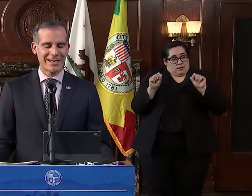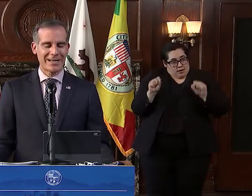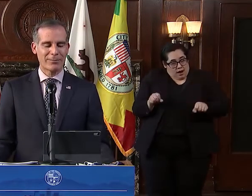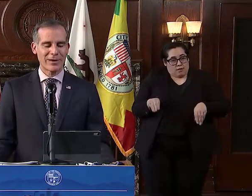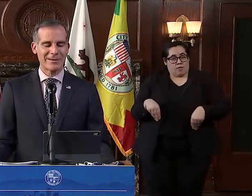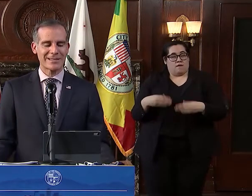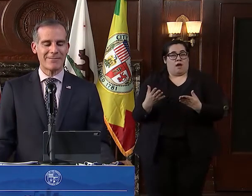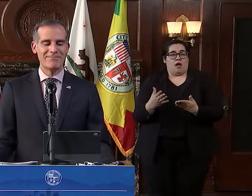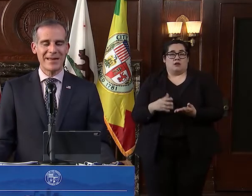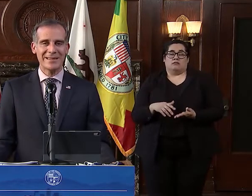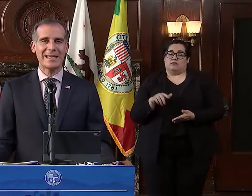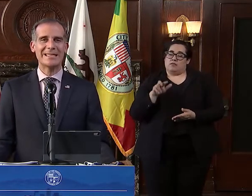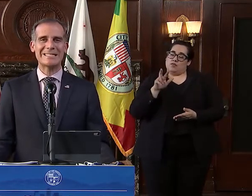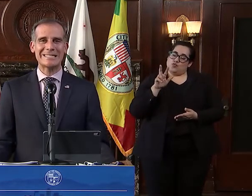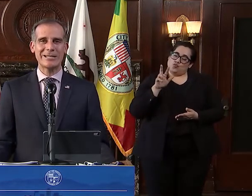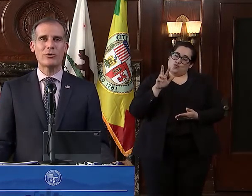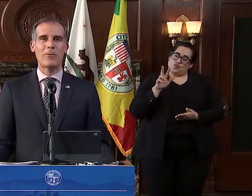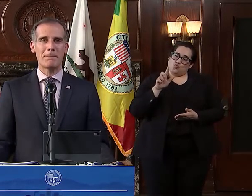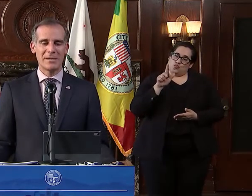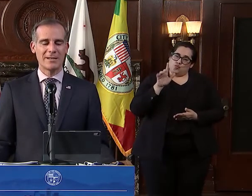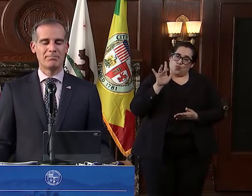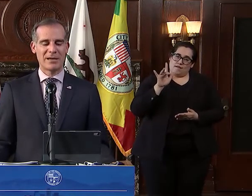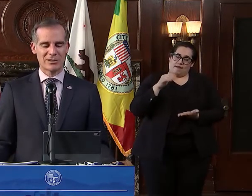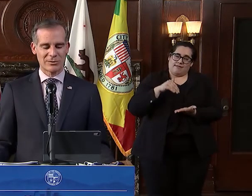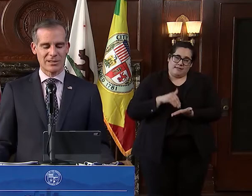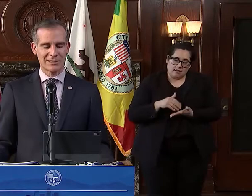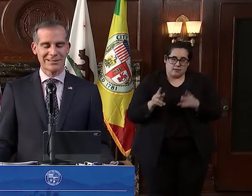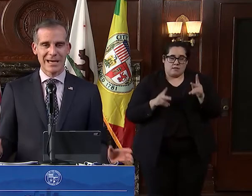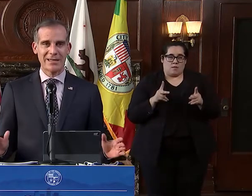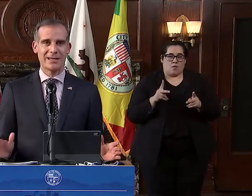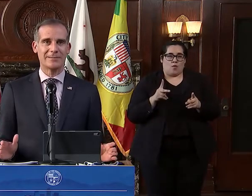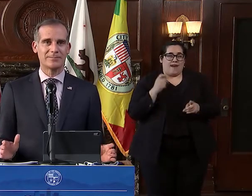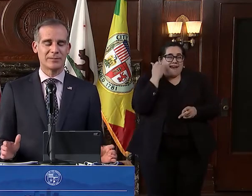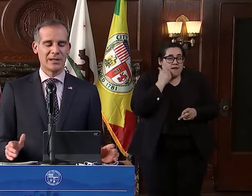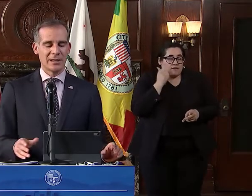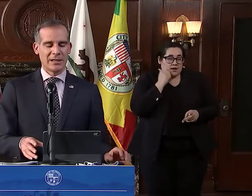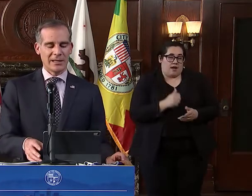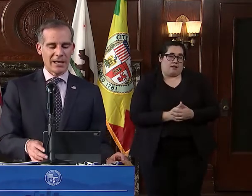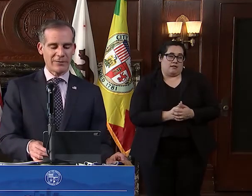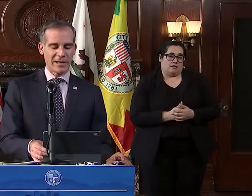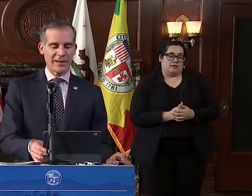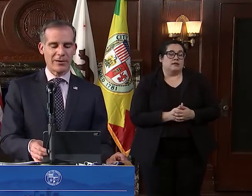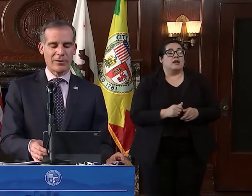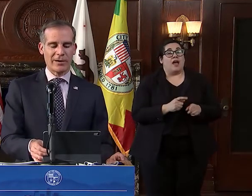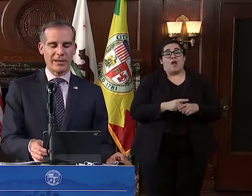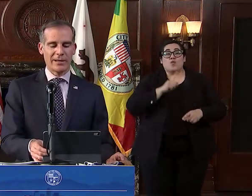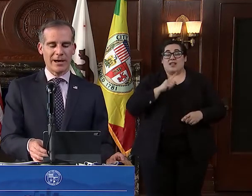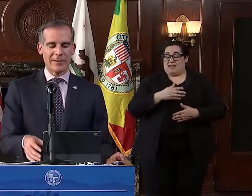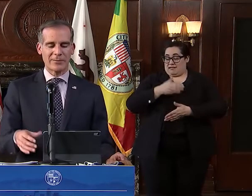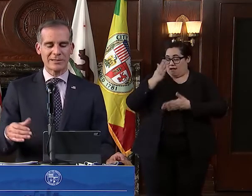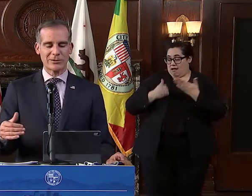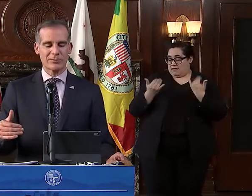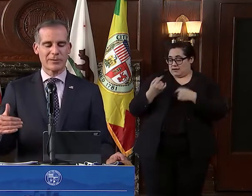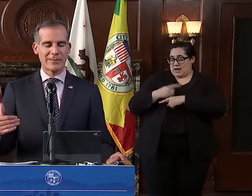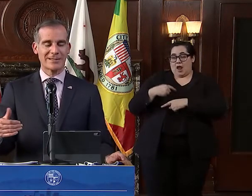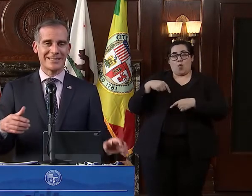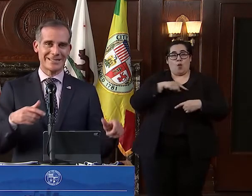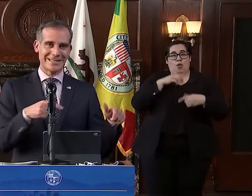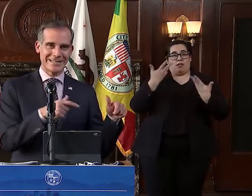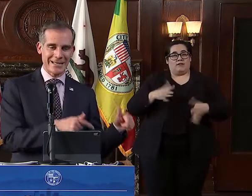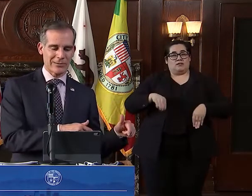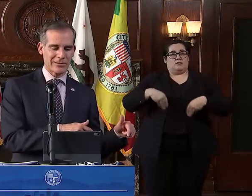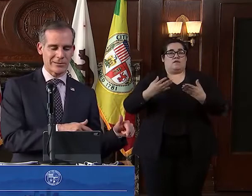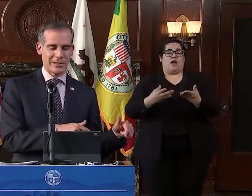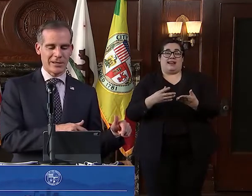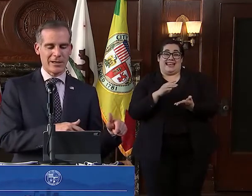de hacerle pruebas a 25,000 personas cada día. Y al final de hoy habremos hecho pruebas en